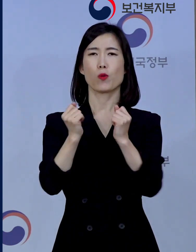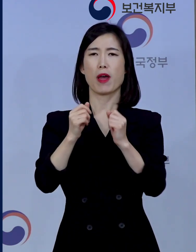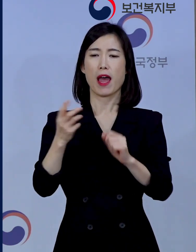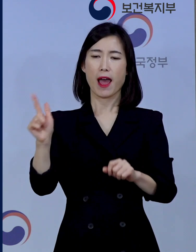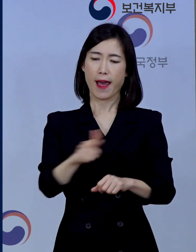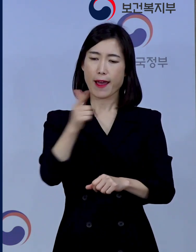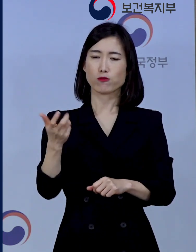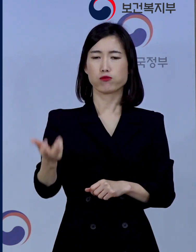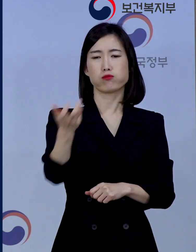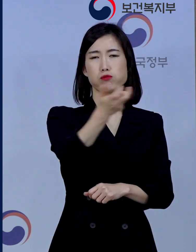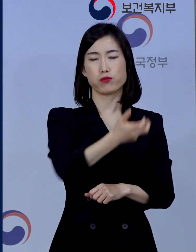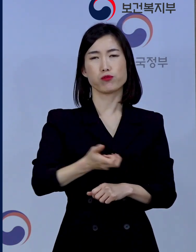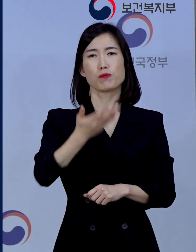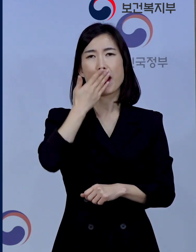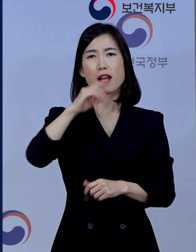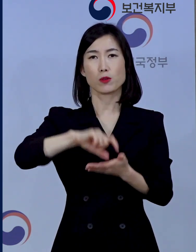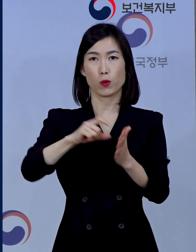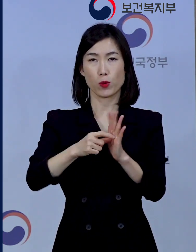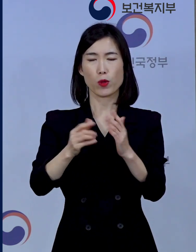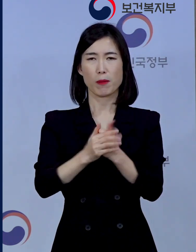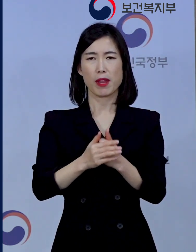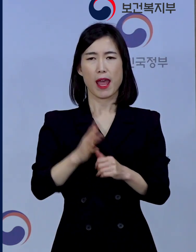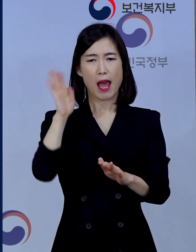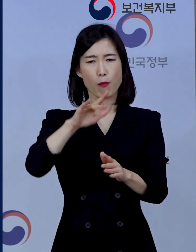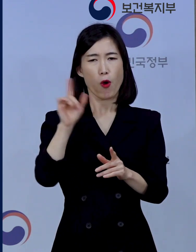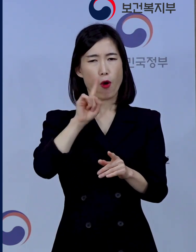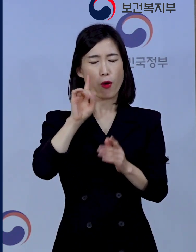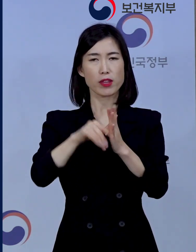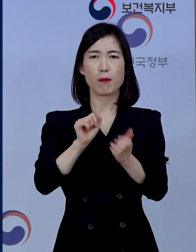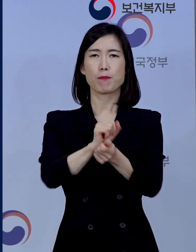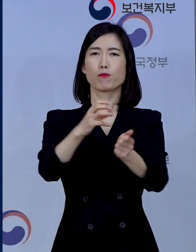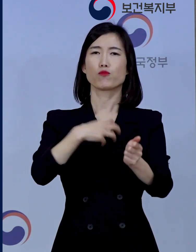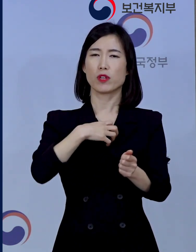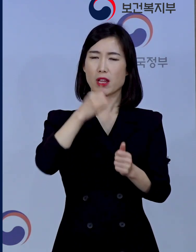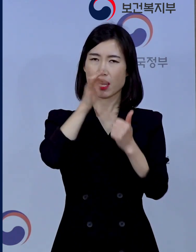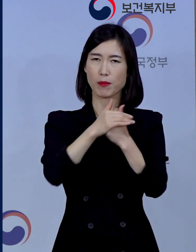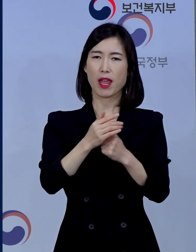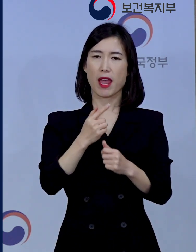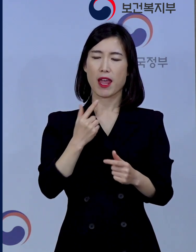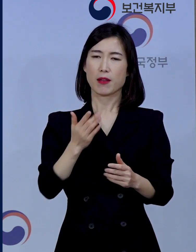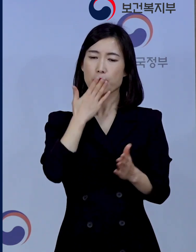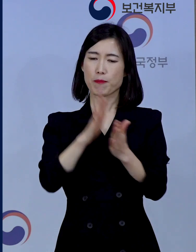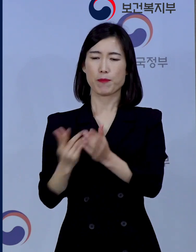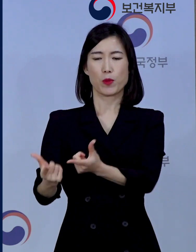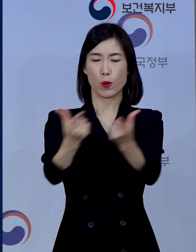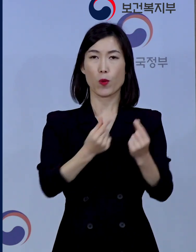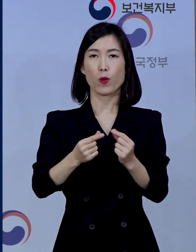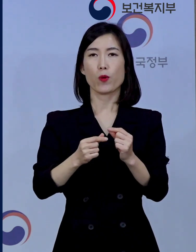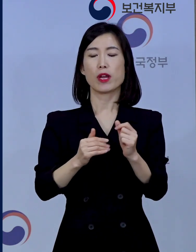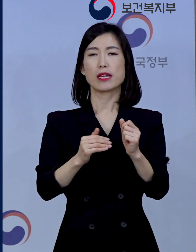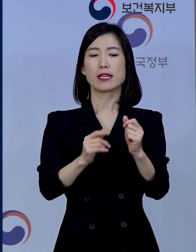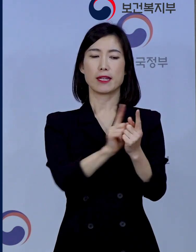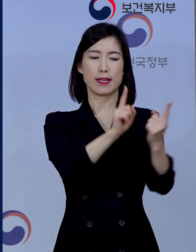고려하여 2단계로 일제 상향을 권고하고 지자체별로